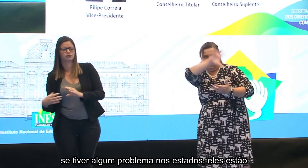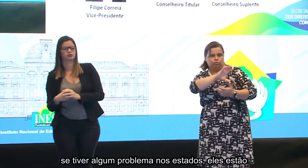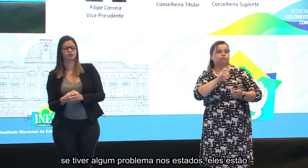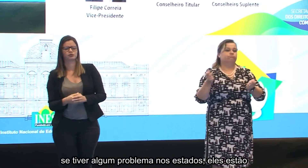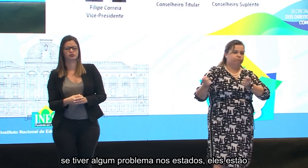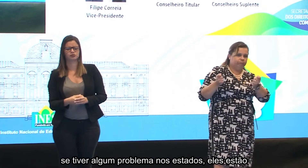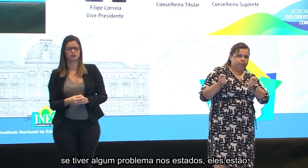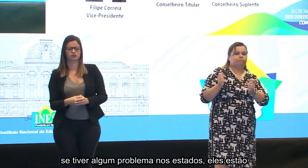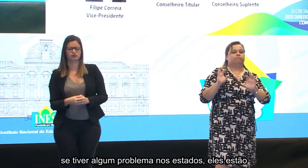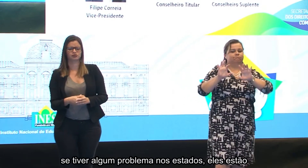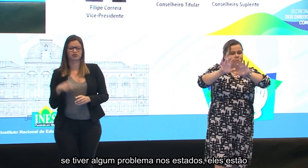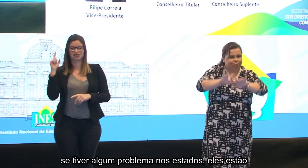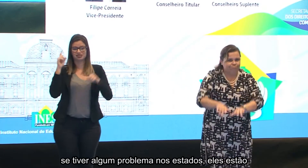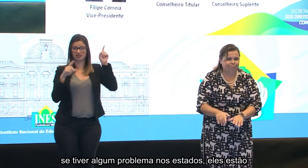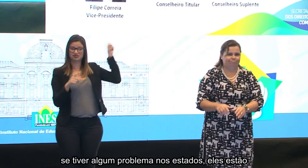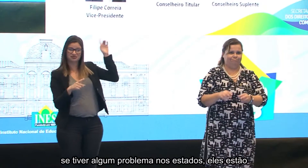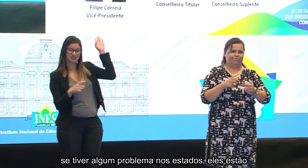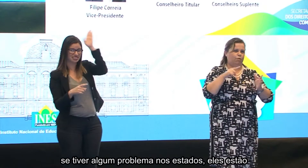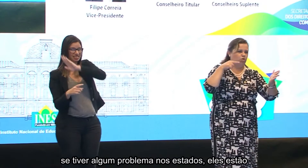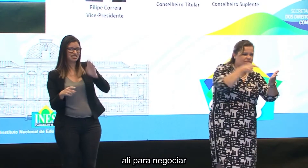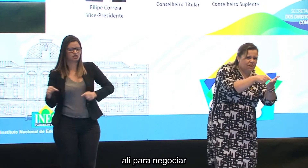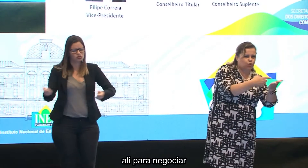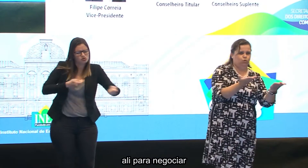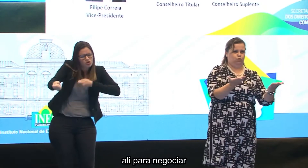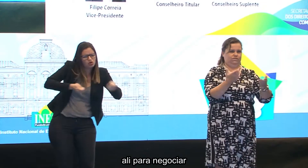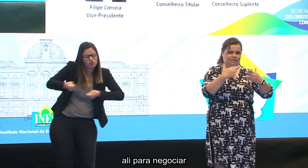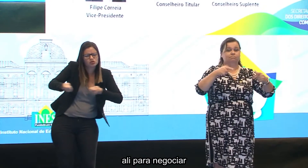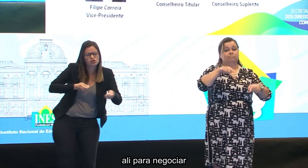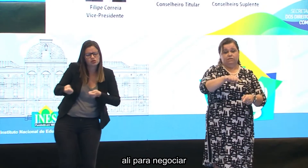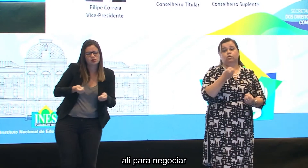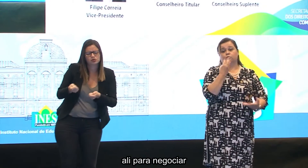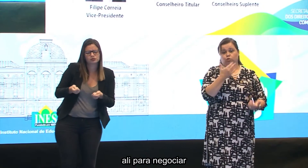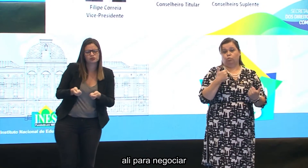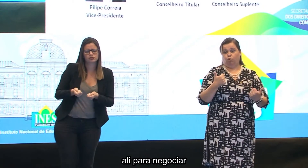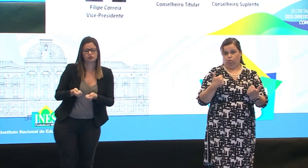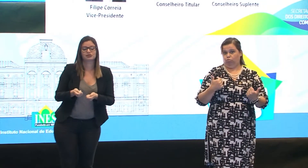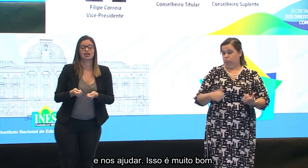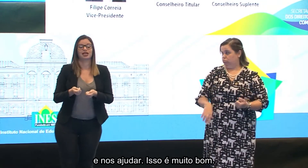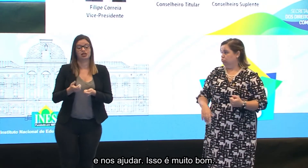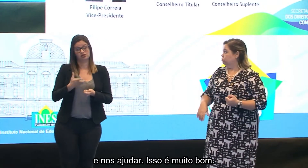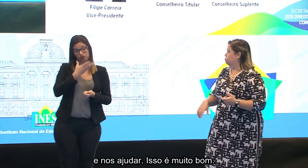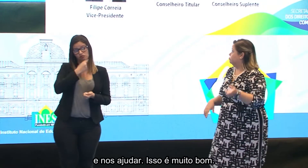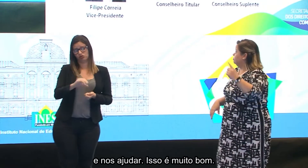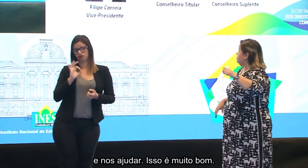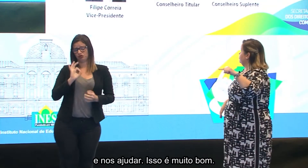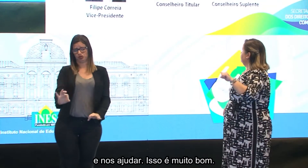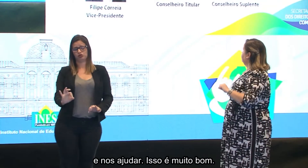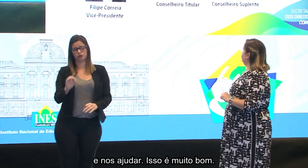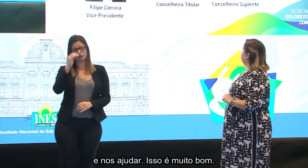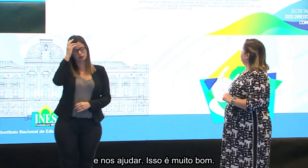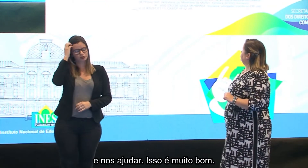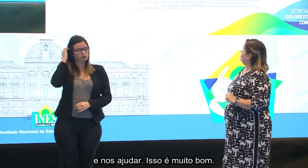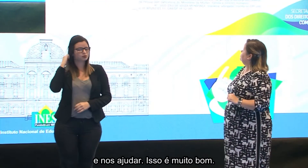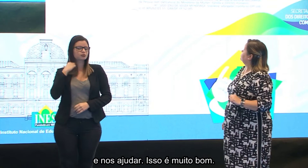algum problema nos estados, então eles estão ali para negociar e nos ajudar. E isso é muito